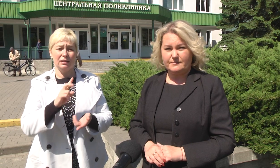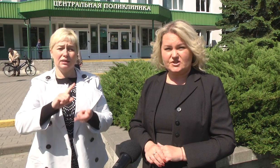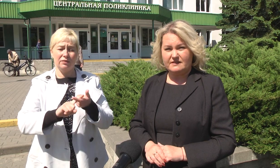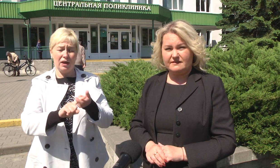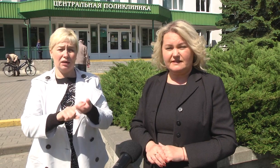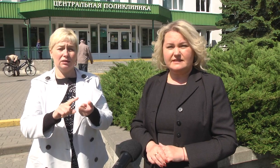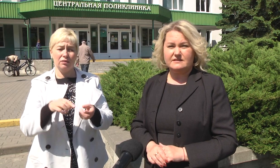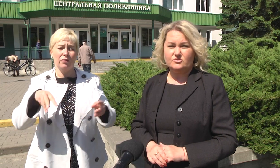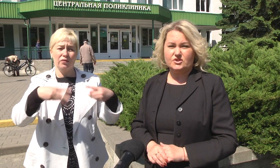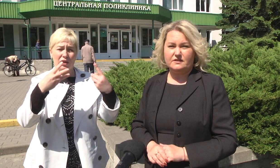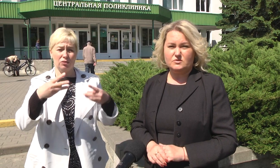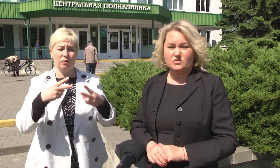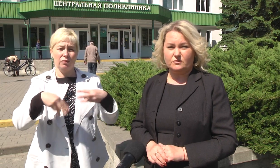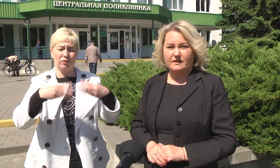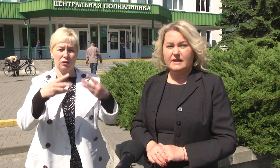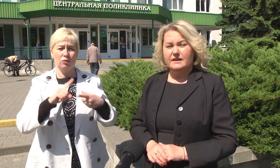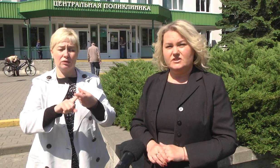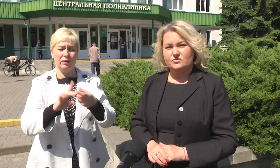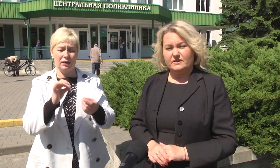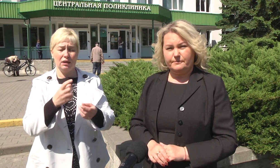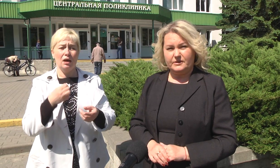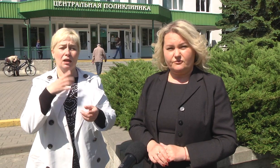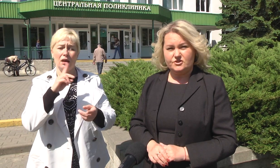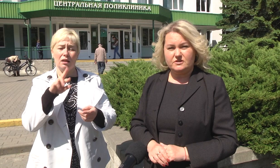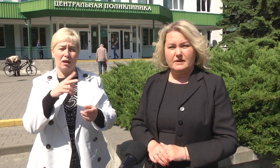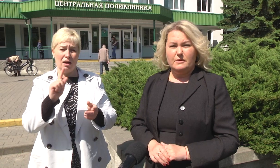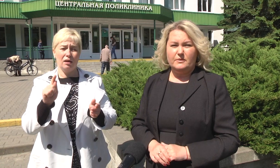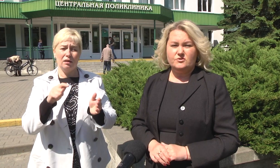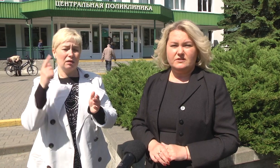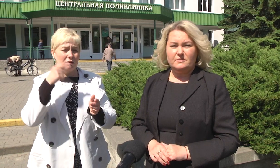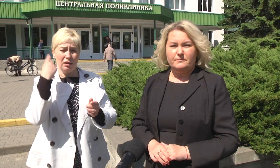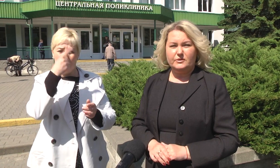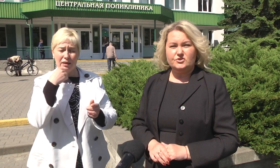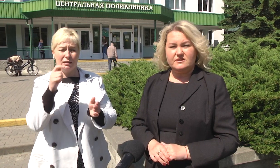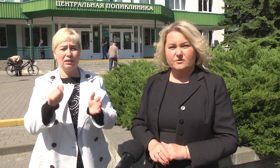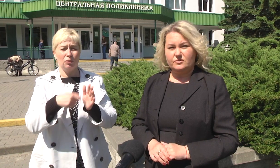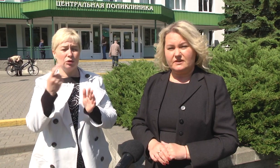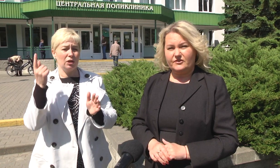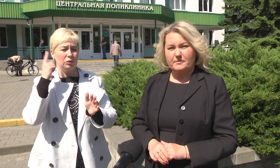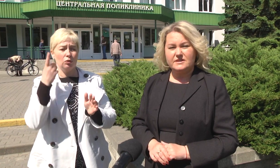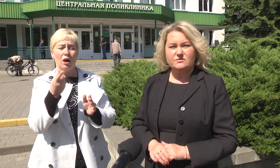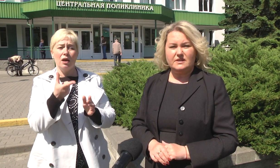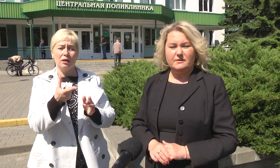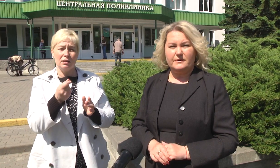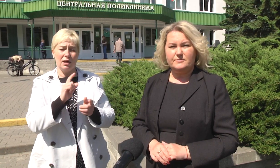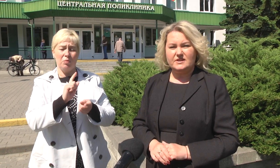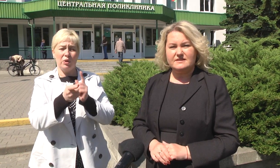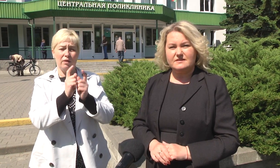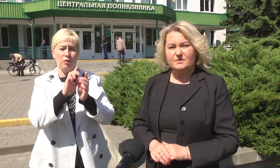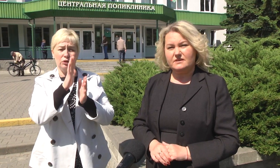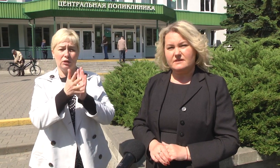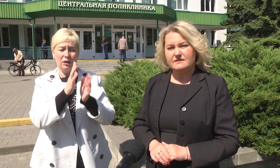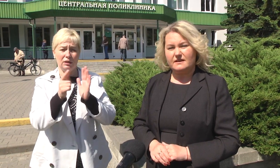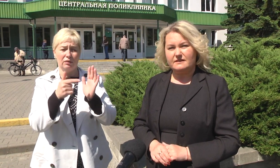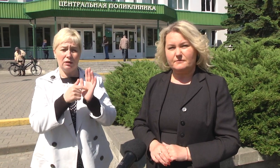передач сообщений для лиц с нарушением слуха, где сурдопереводчик поможет им получить какую-то информацию и пообщаться